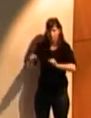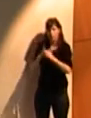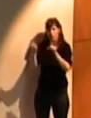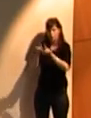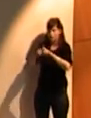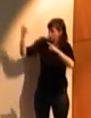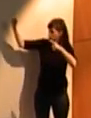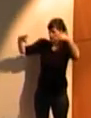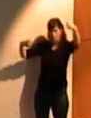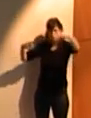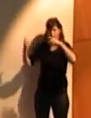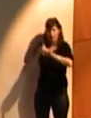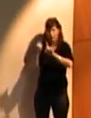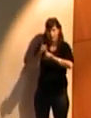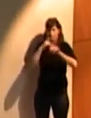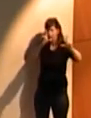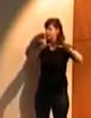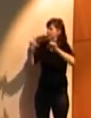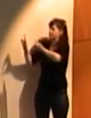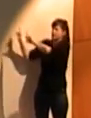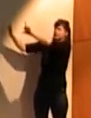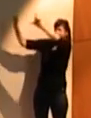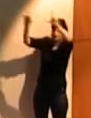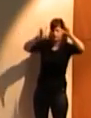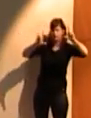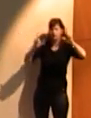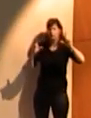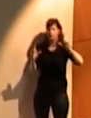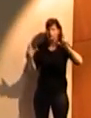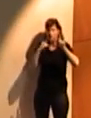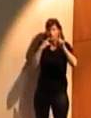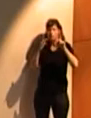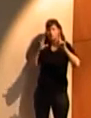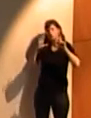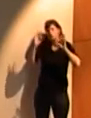ouvertures en nombre suffisant pour pouvoir communiquer, mais pas trop grandes